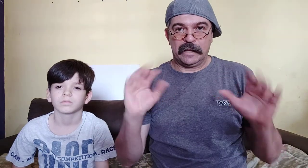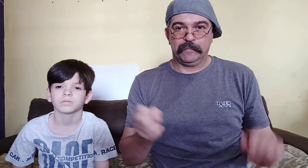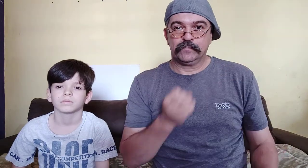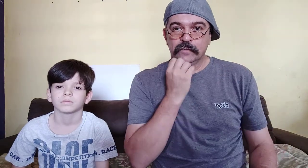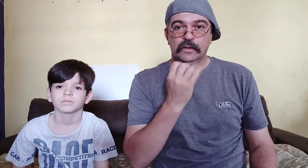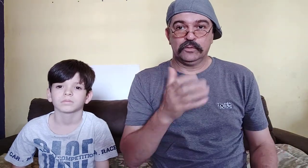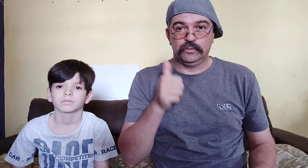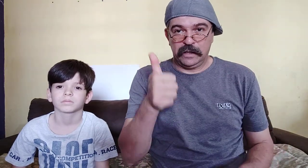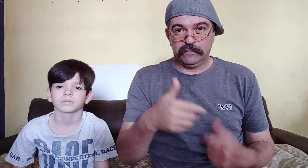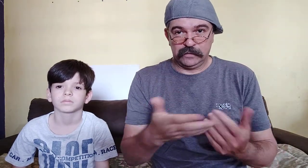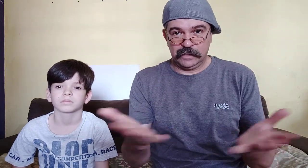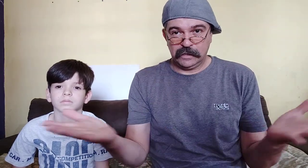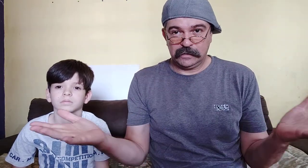Olá, tudo bem com vocês?